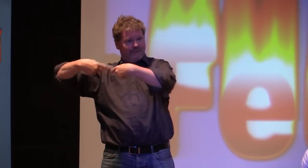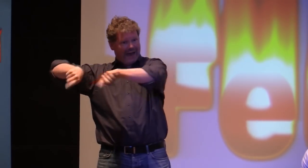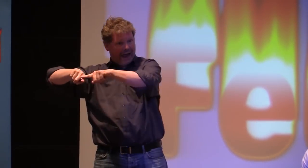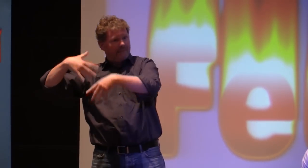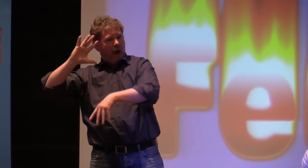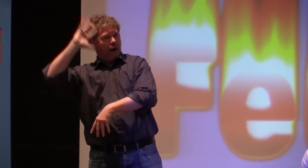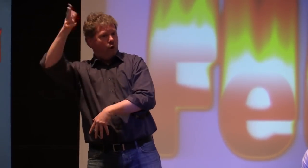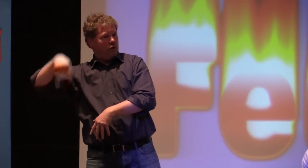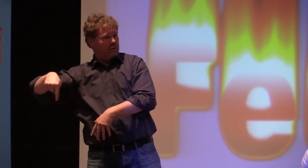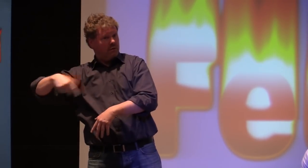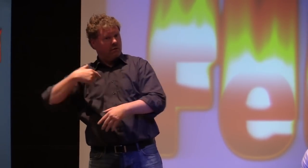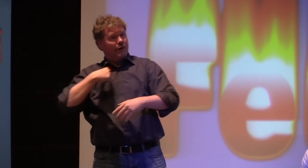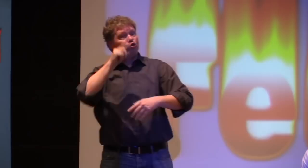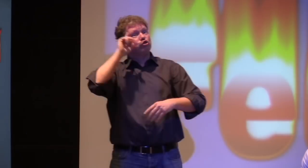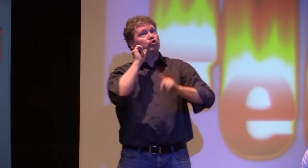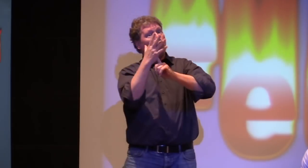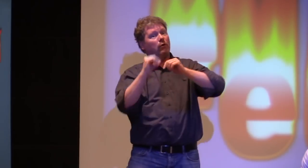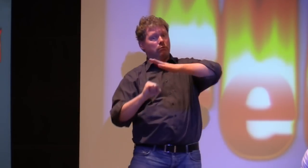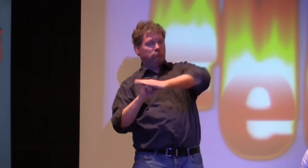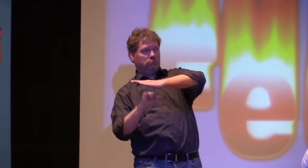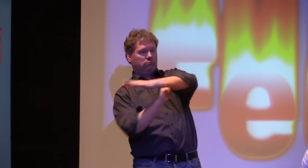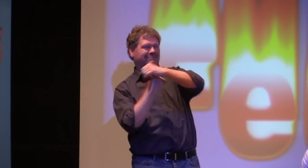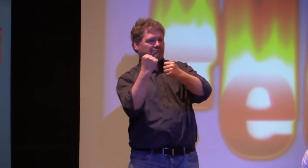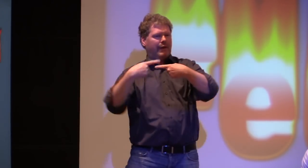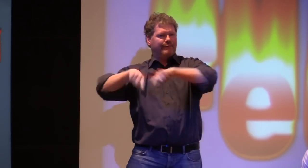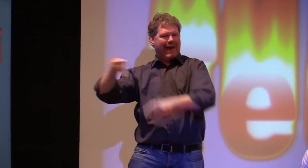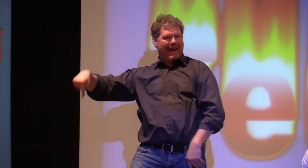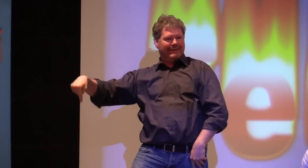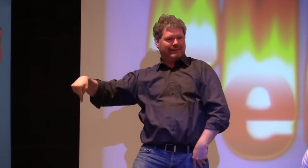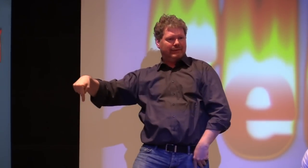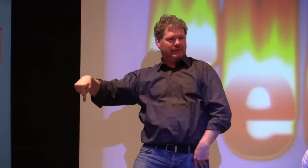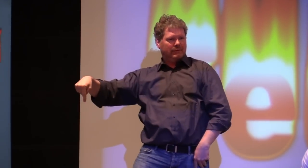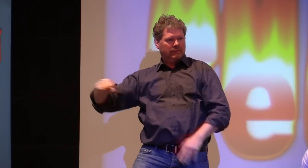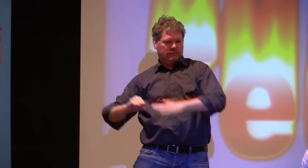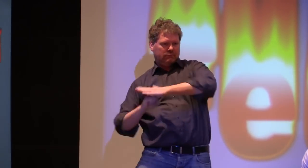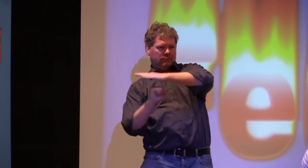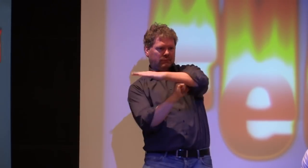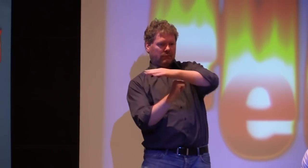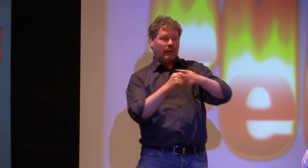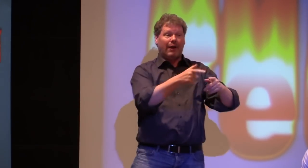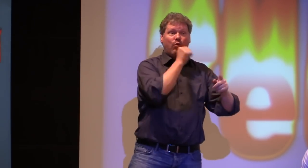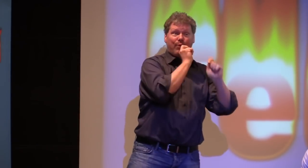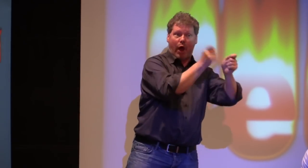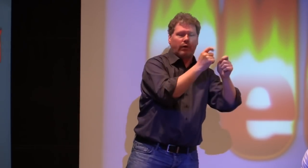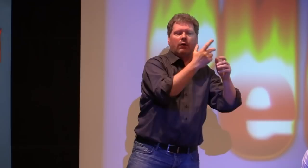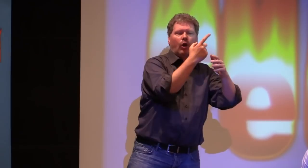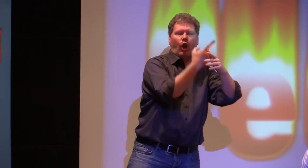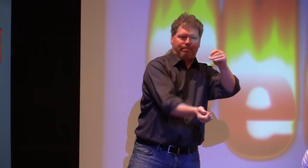auch festgestellt, dass also die Form der Vereine tatsächlich erfolgreicher war. Wir haben einfach gemerkt,